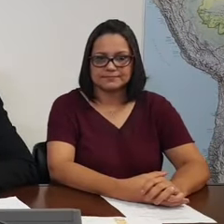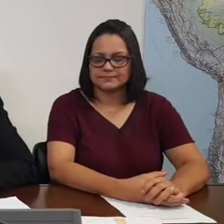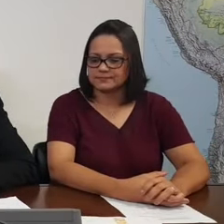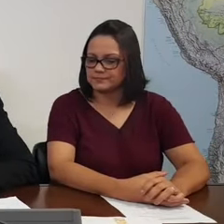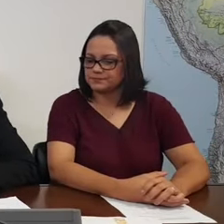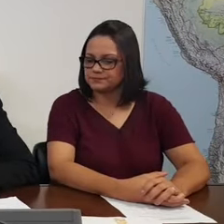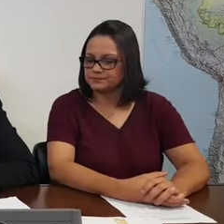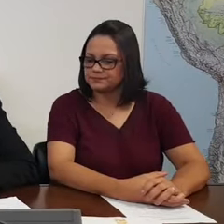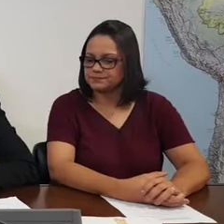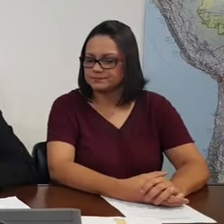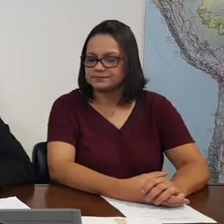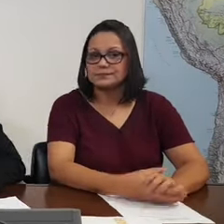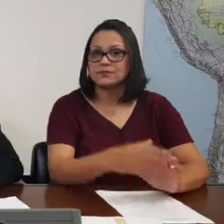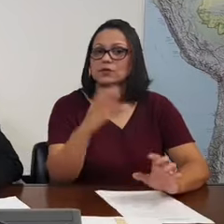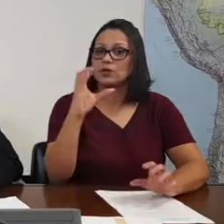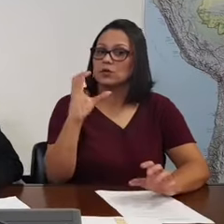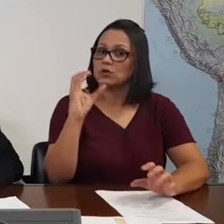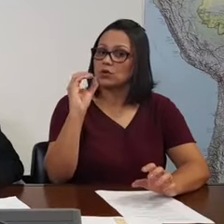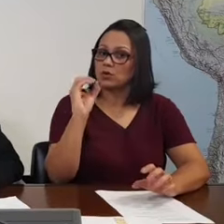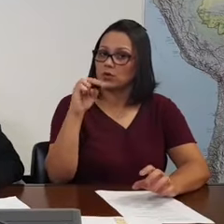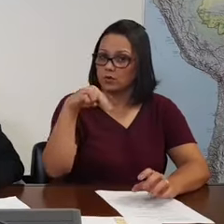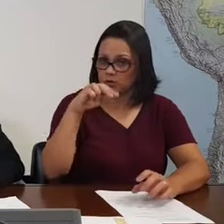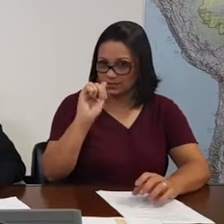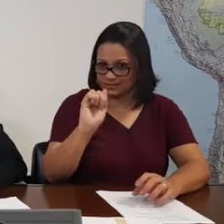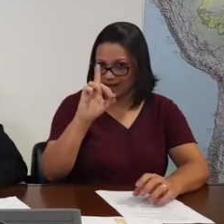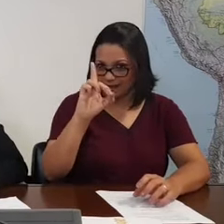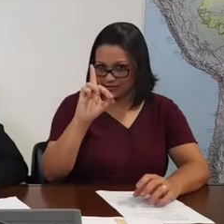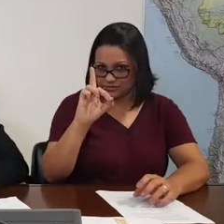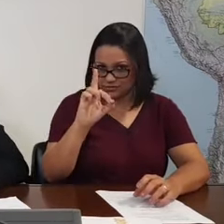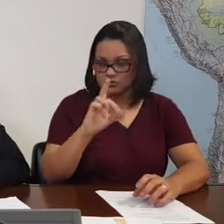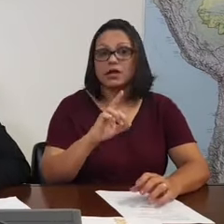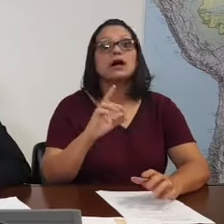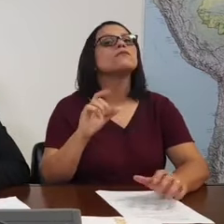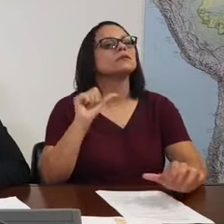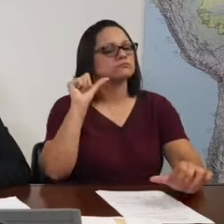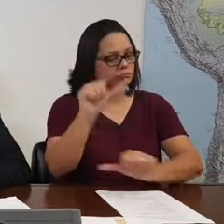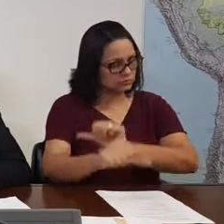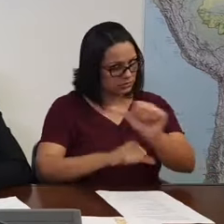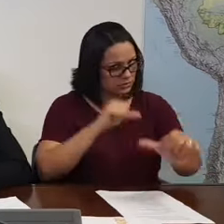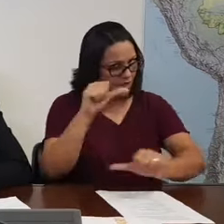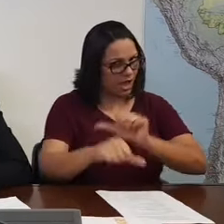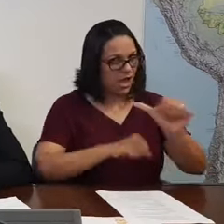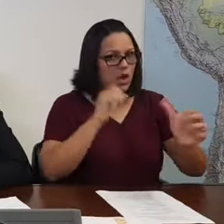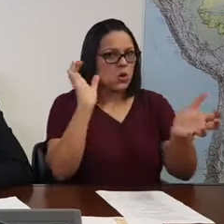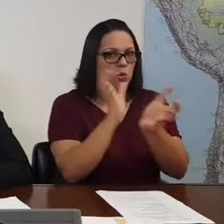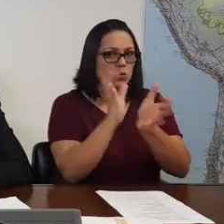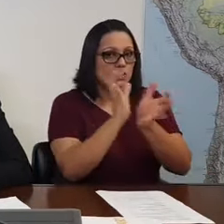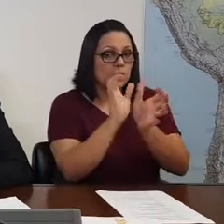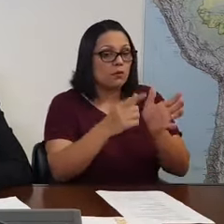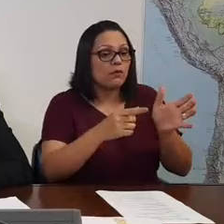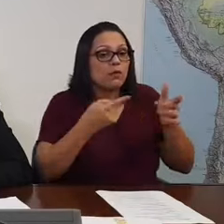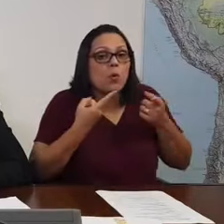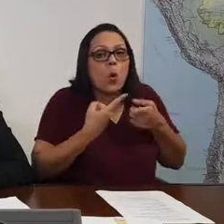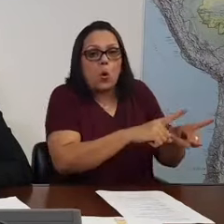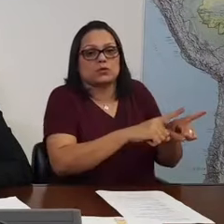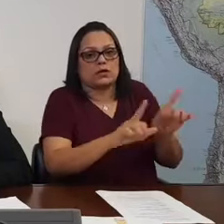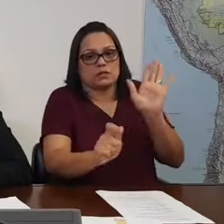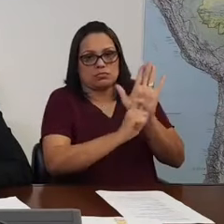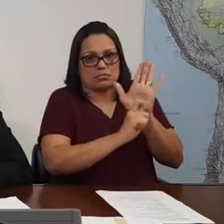Alteração no CONAD, né? Conselho Nacional de Drogas. Conselho Nacional Antidrogas. O pessoal, alguns criticando, tinha